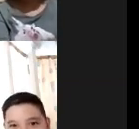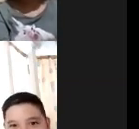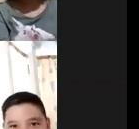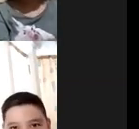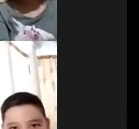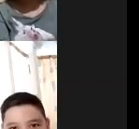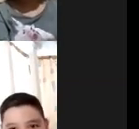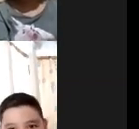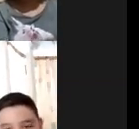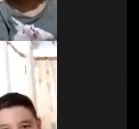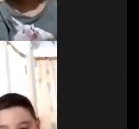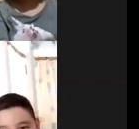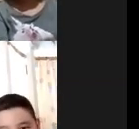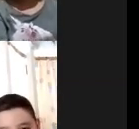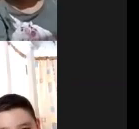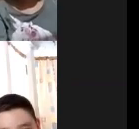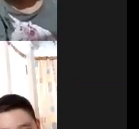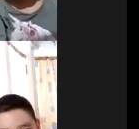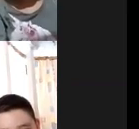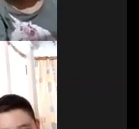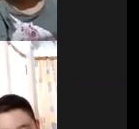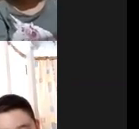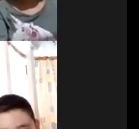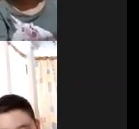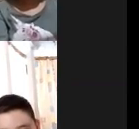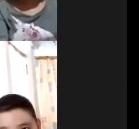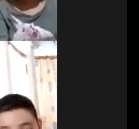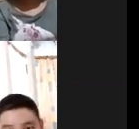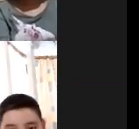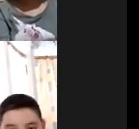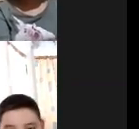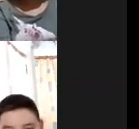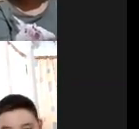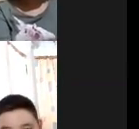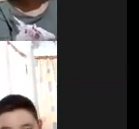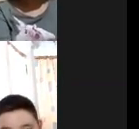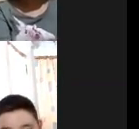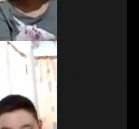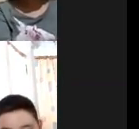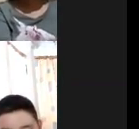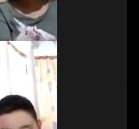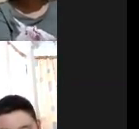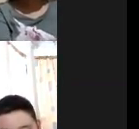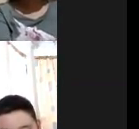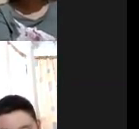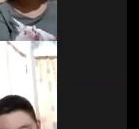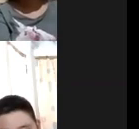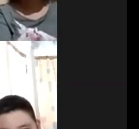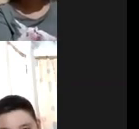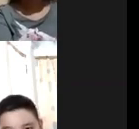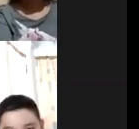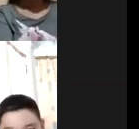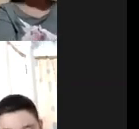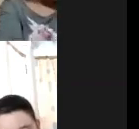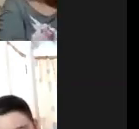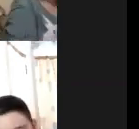Próximo mes. Adiós. Hasta luego. Gracias. Adiós. Muchas gracias por la oportunidad. Cuídense mucho.